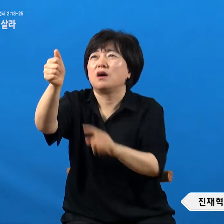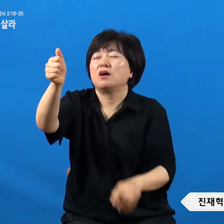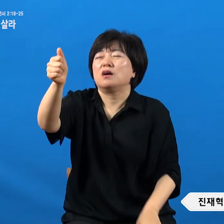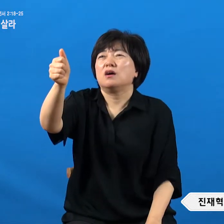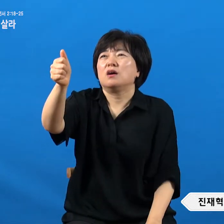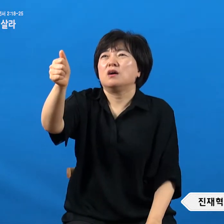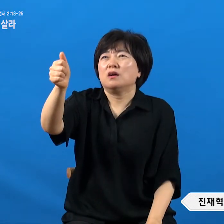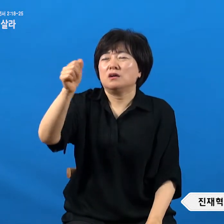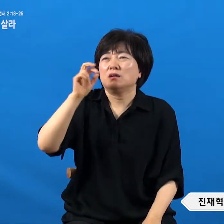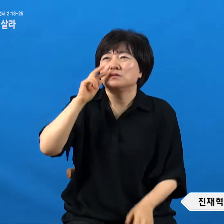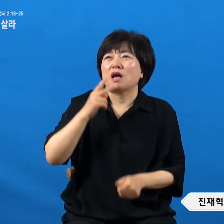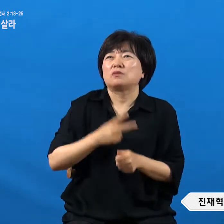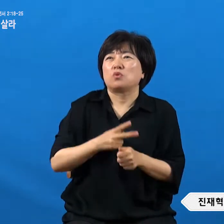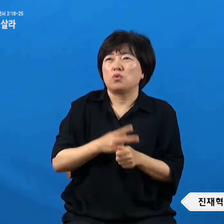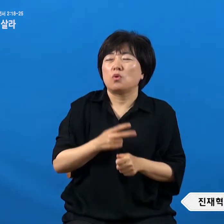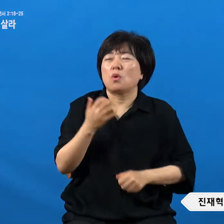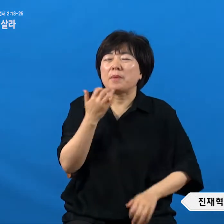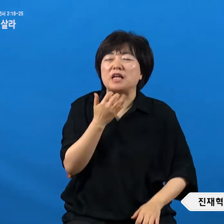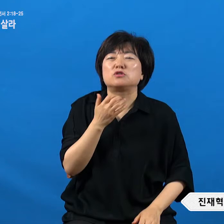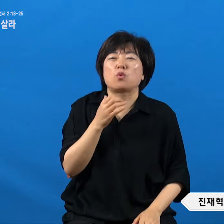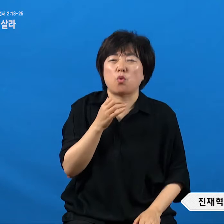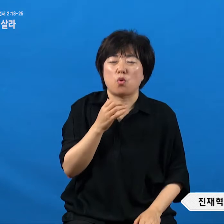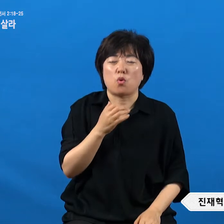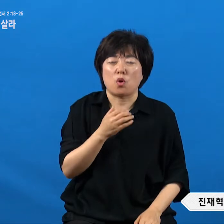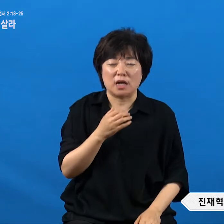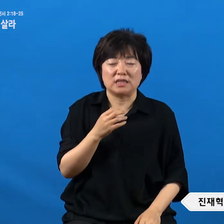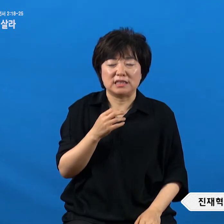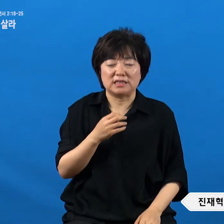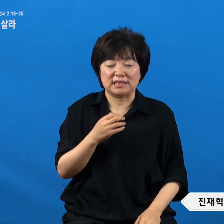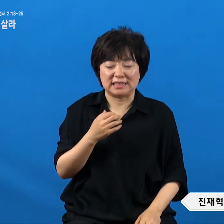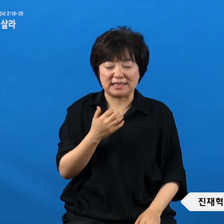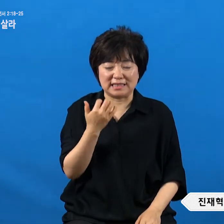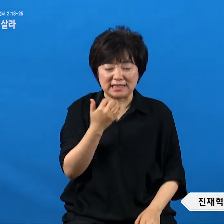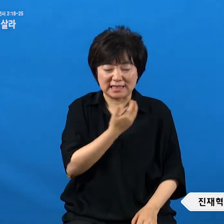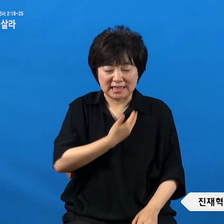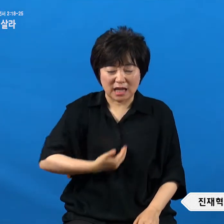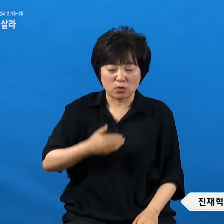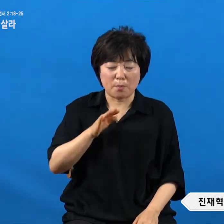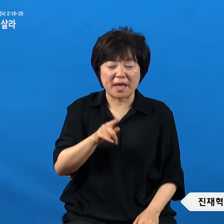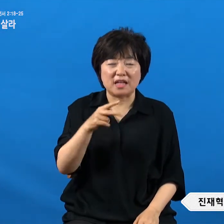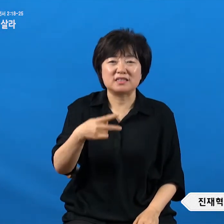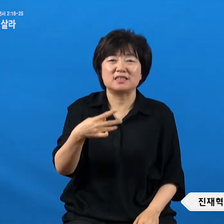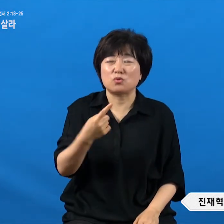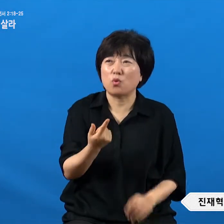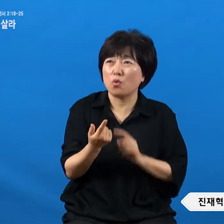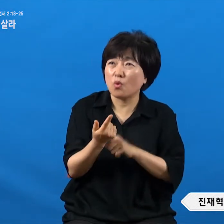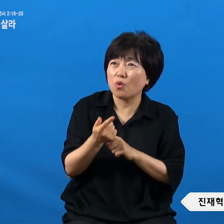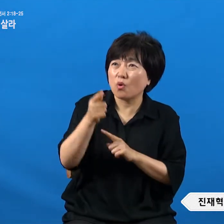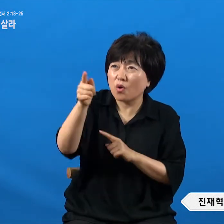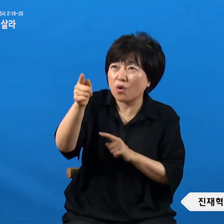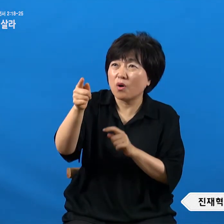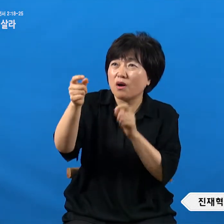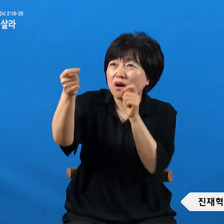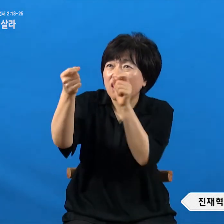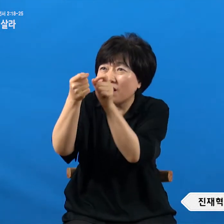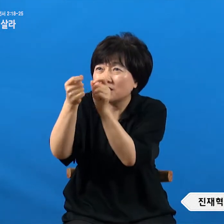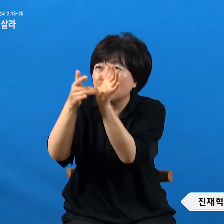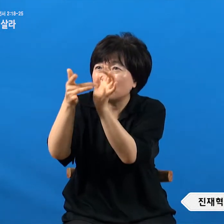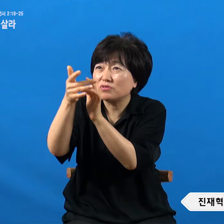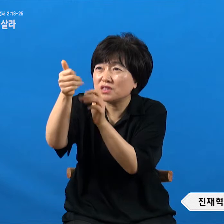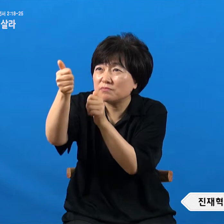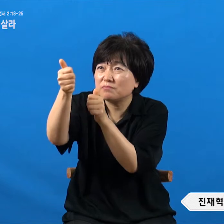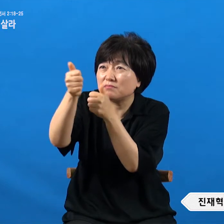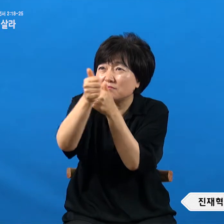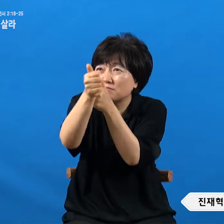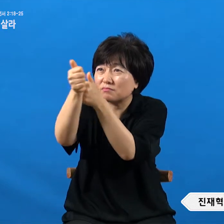그 누구보다도 주님이 어떤 모습으로 십자가의 길을 가셨는가를 가장 가깝게 보았던 베드로의